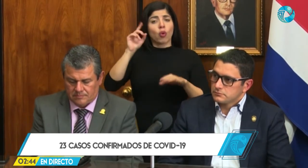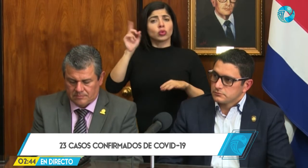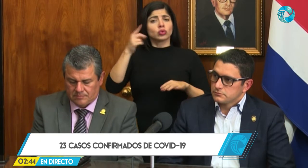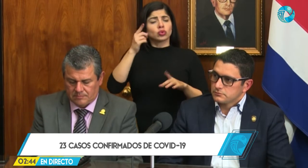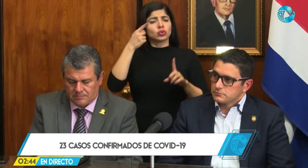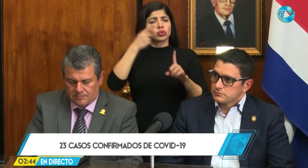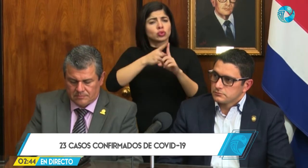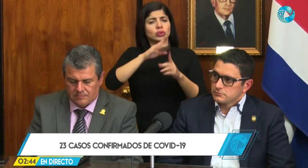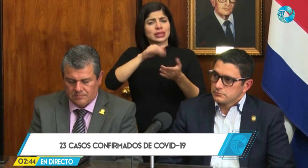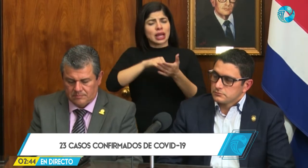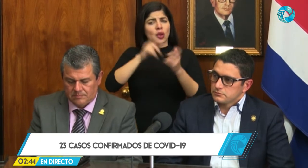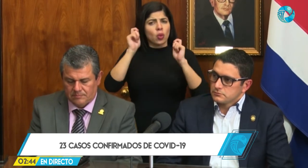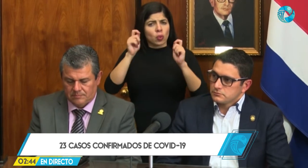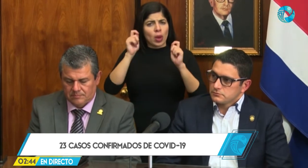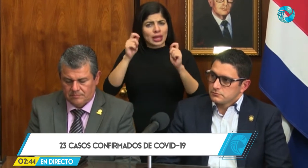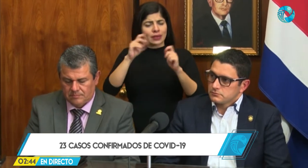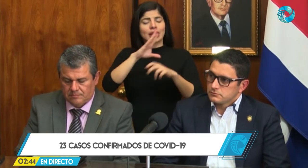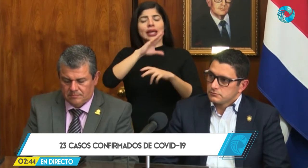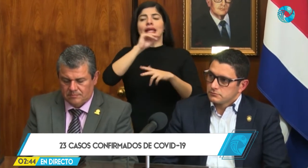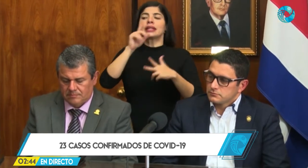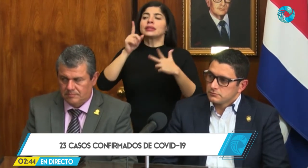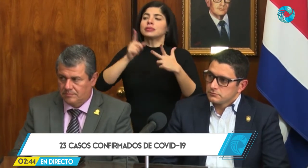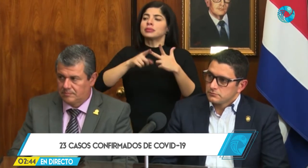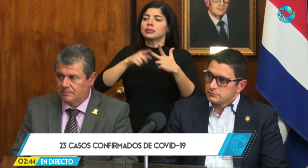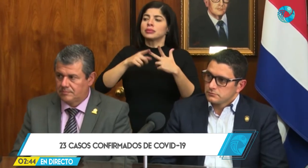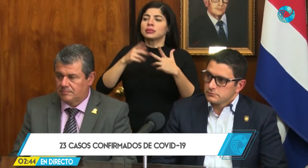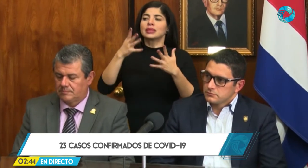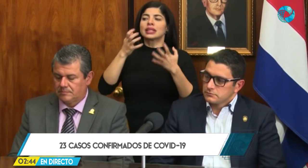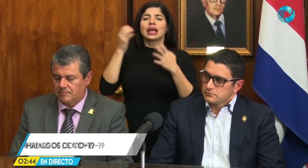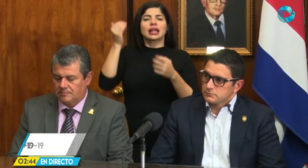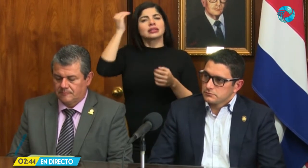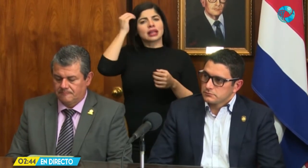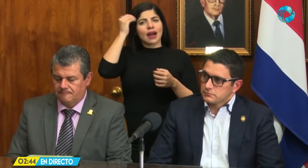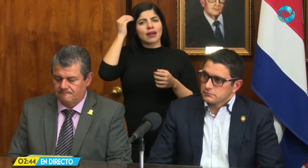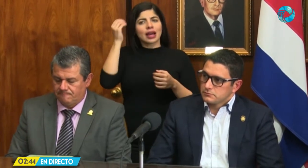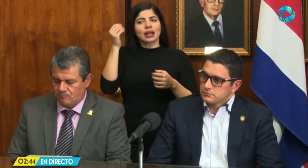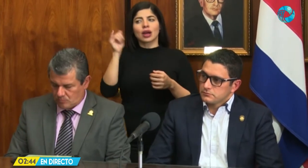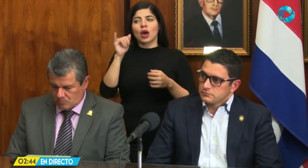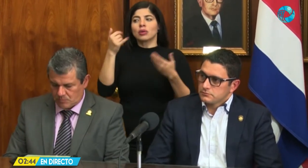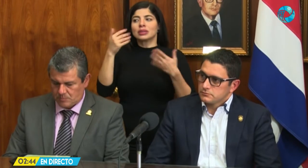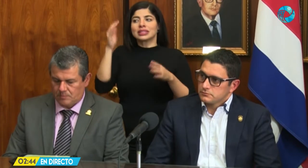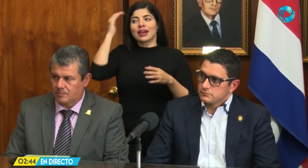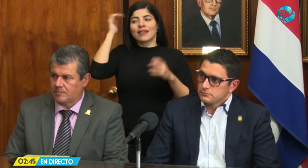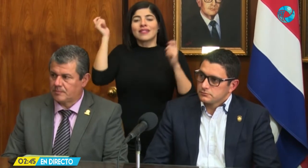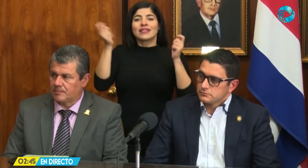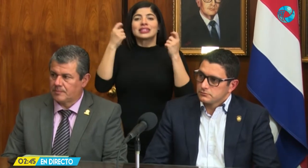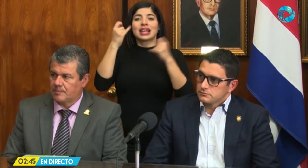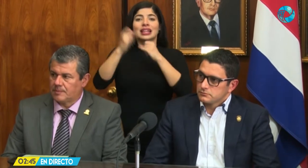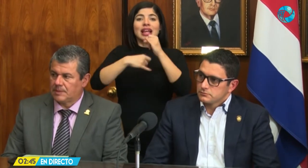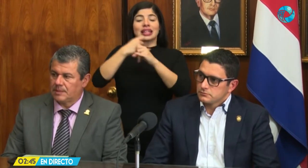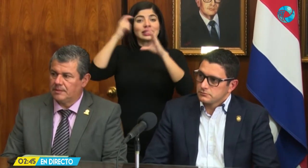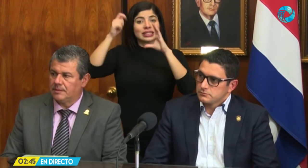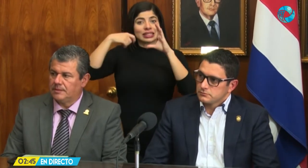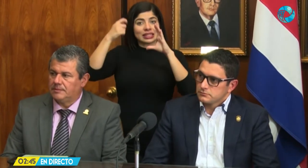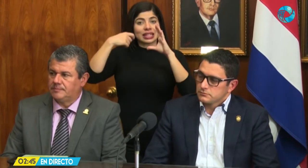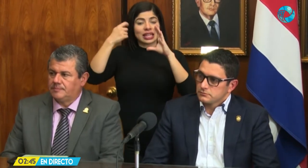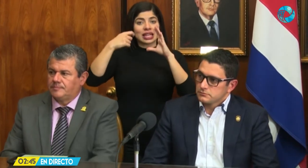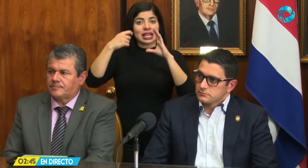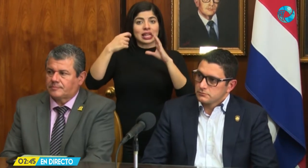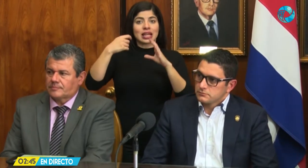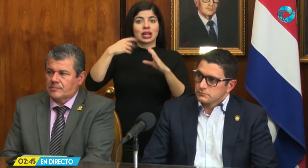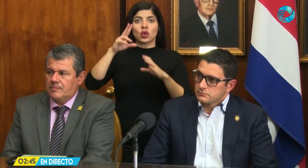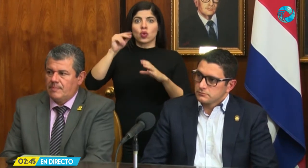será para centros educativos. Y quisiera evidentemente saber, como ya está el Festival Internacional de Cine, sabemos que no una